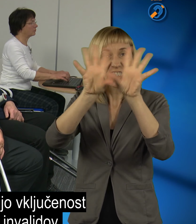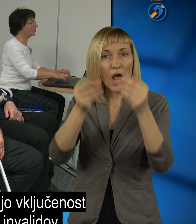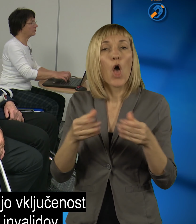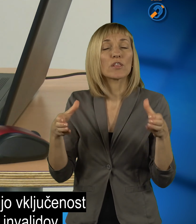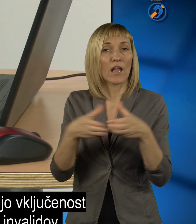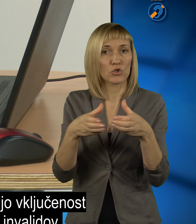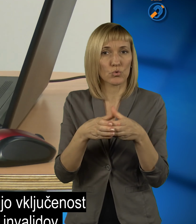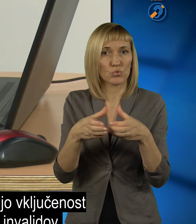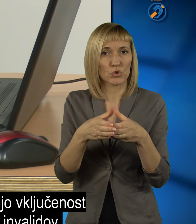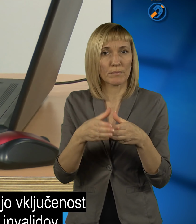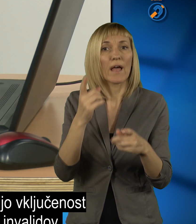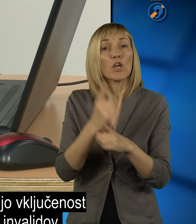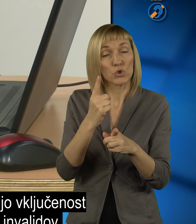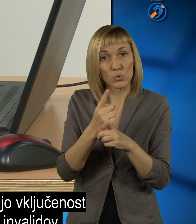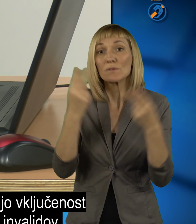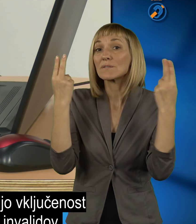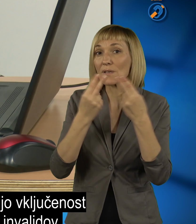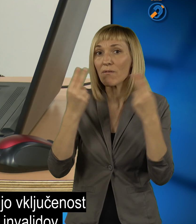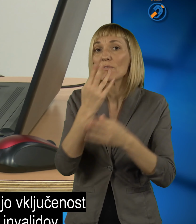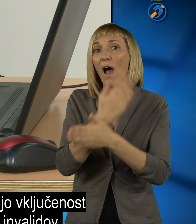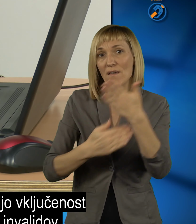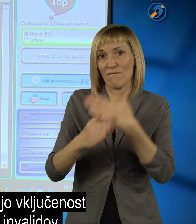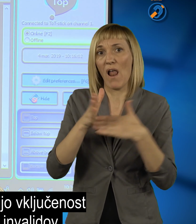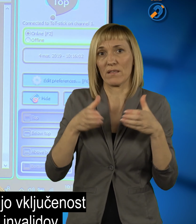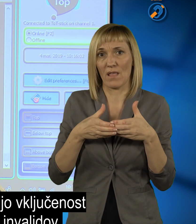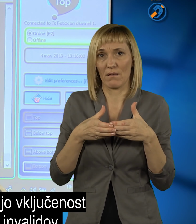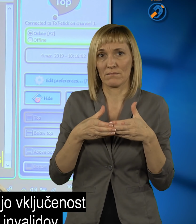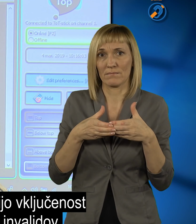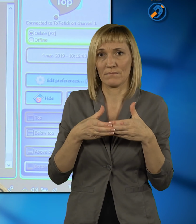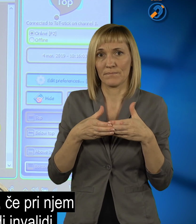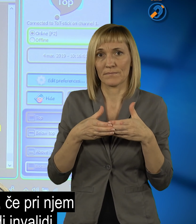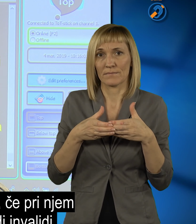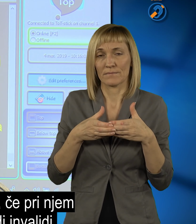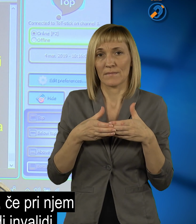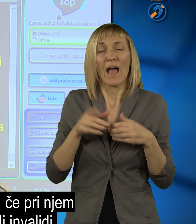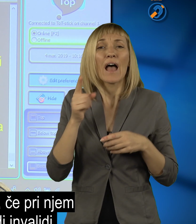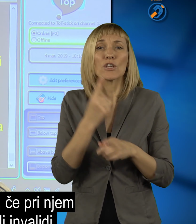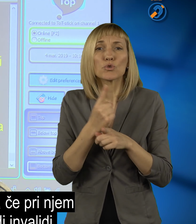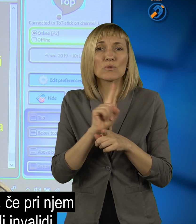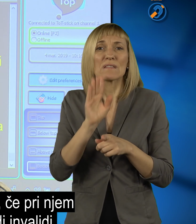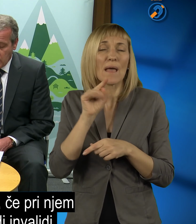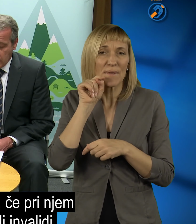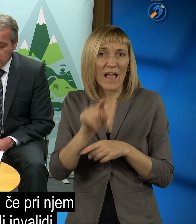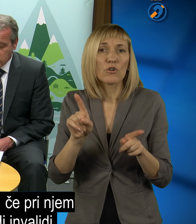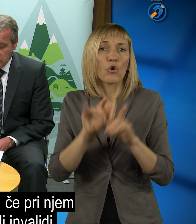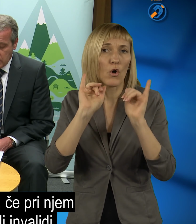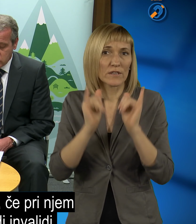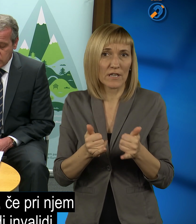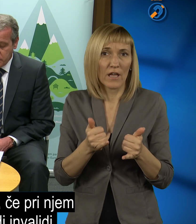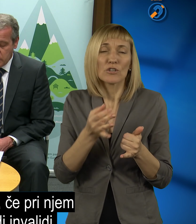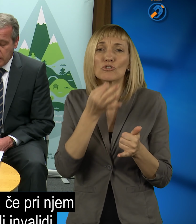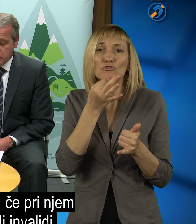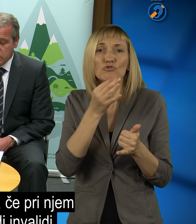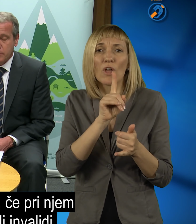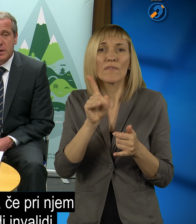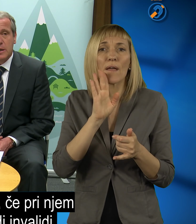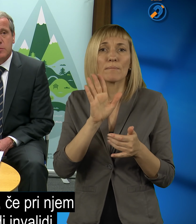vključenost celotne družbe, tudi seveda invalidov. Tudi ne bi bil tak, kot je, če